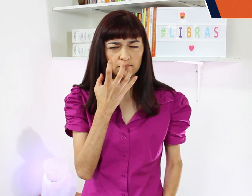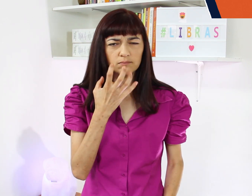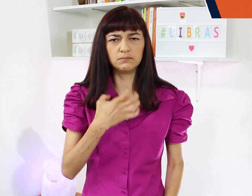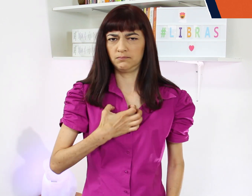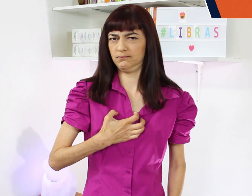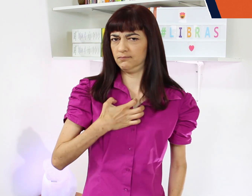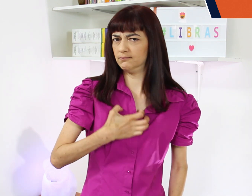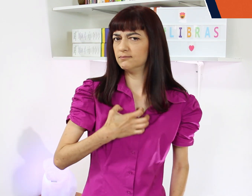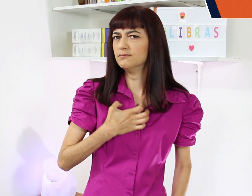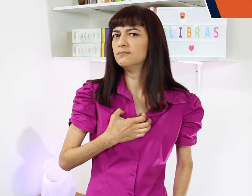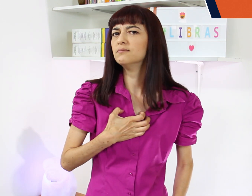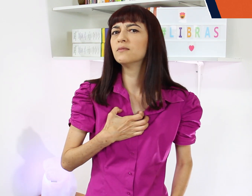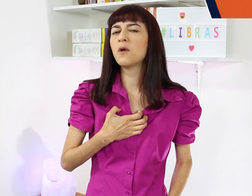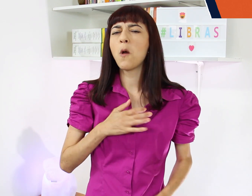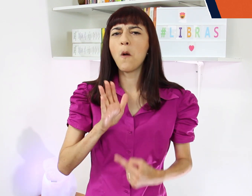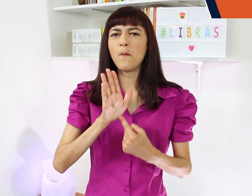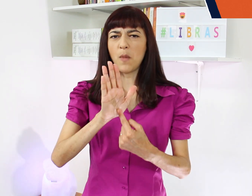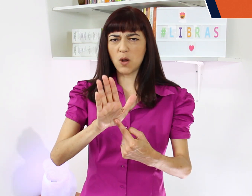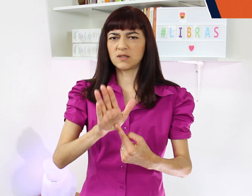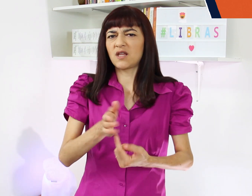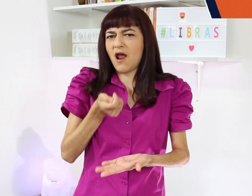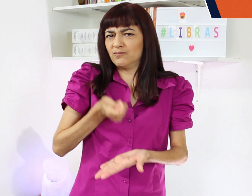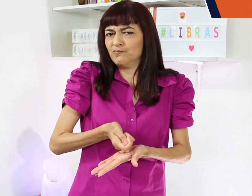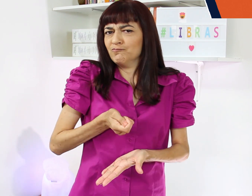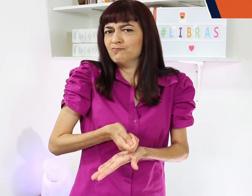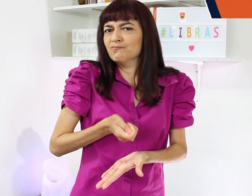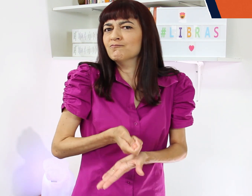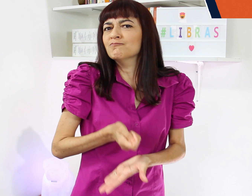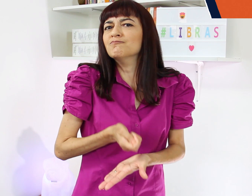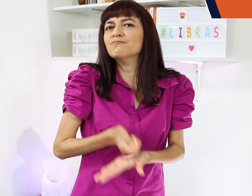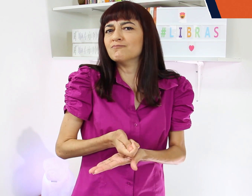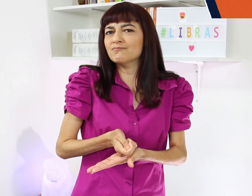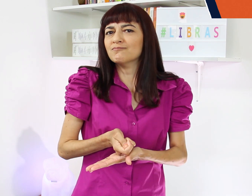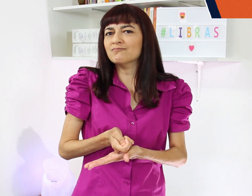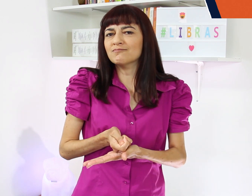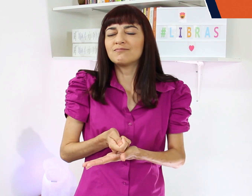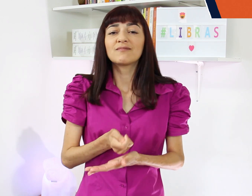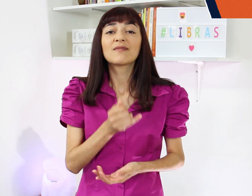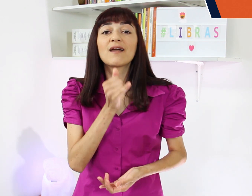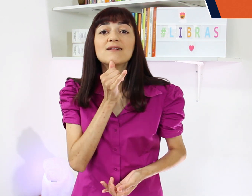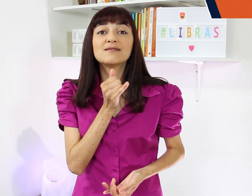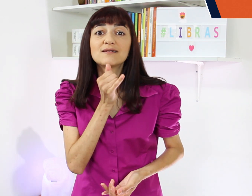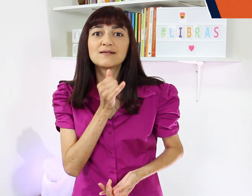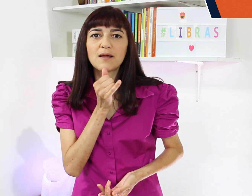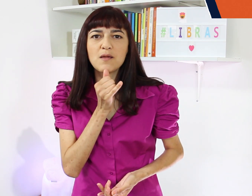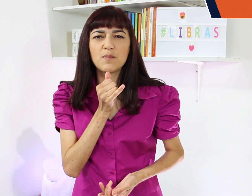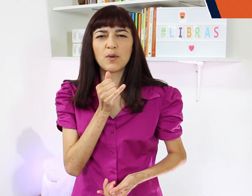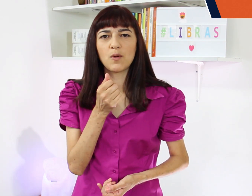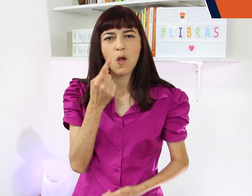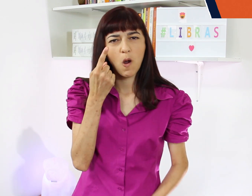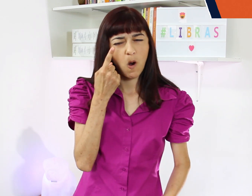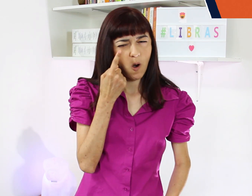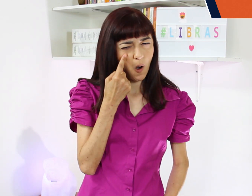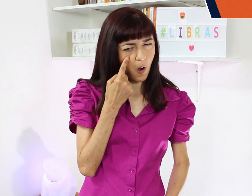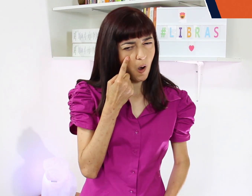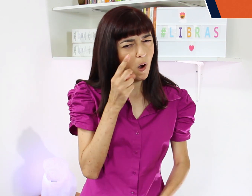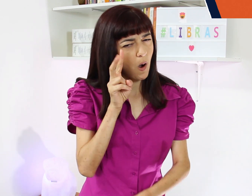olho, hein? Parece que você mostra autoridade, mostra firmeza na hora de informar isso. Olha, eu estou de olho, hein?